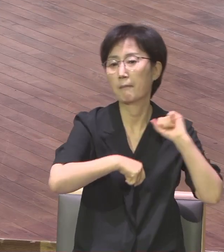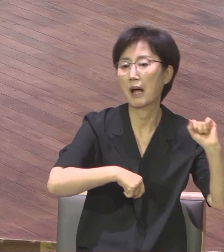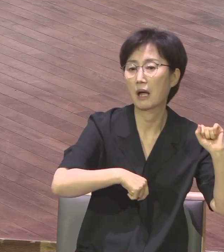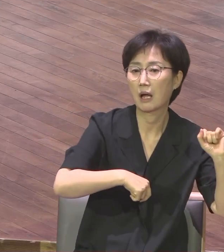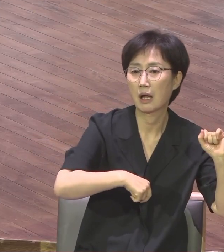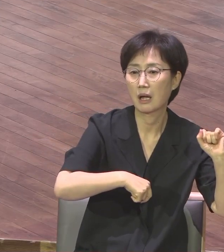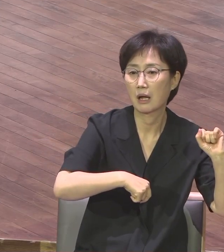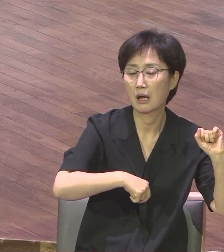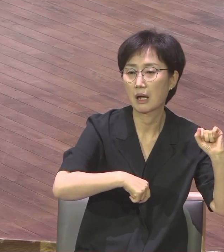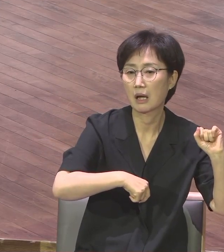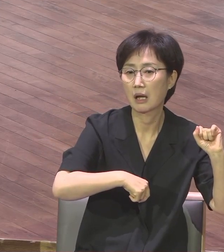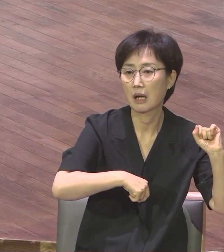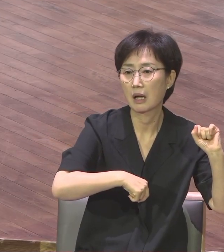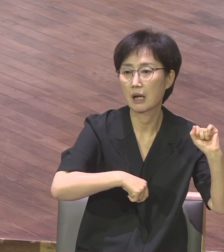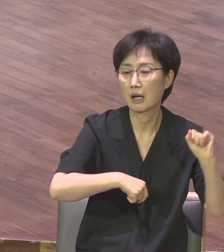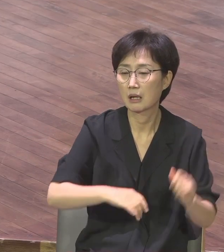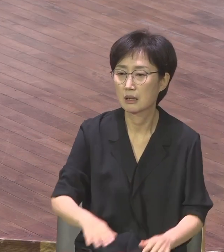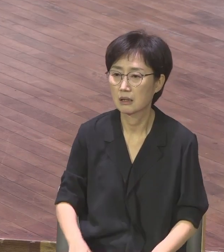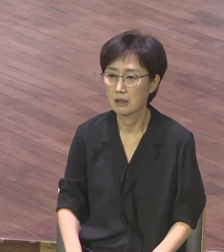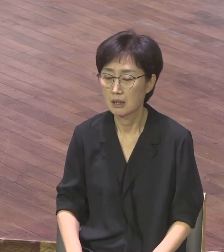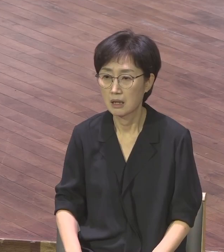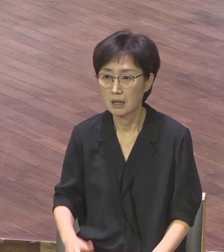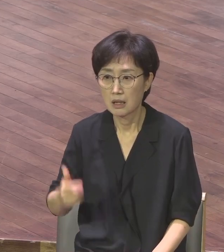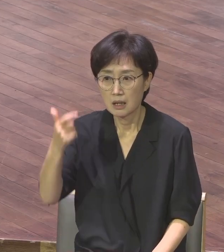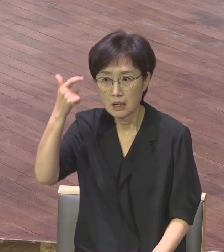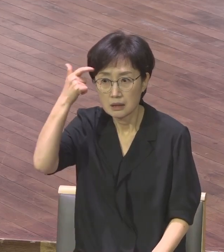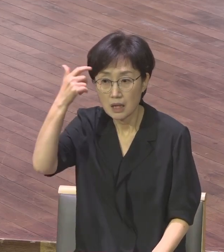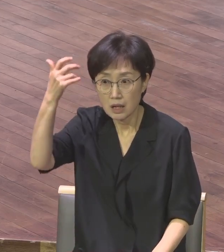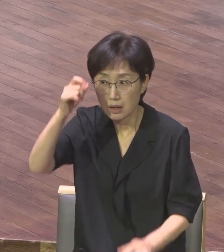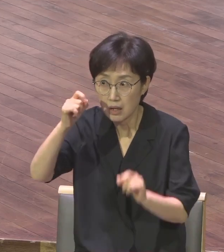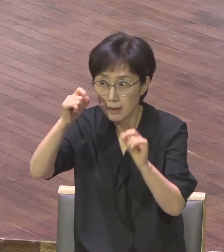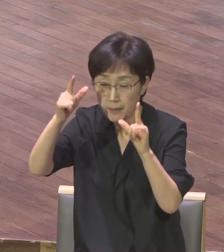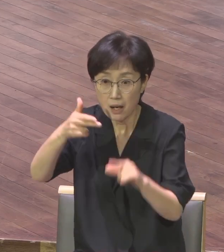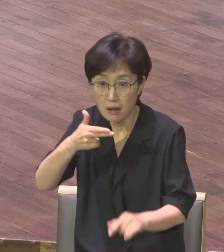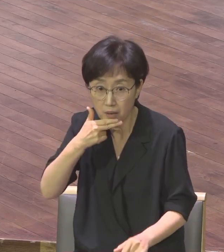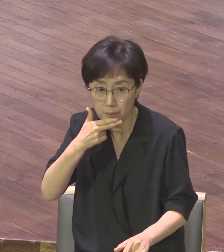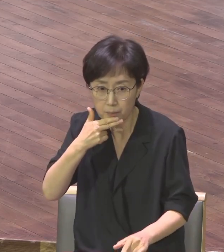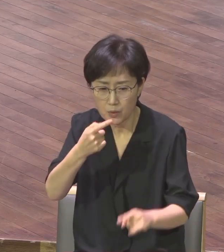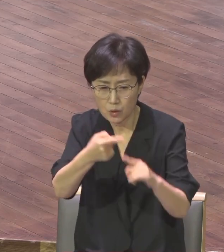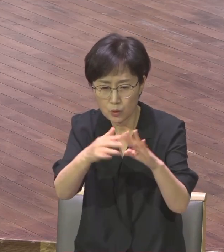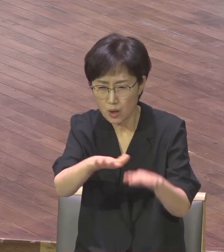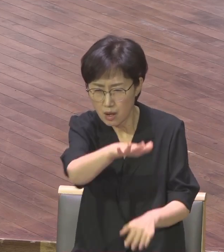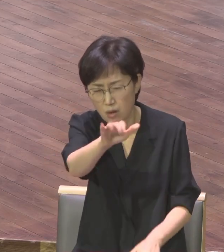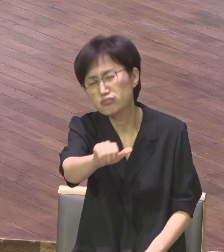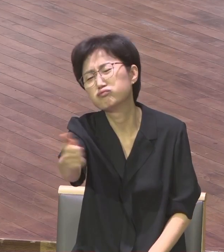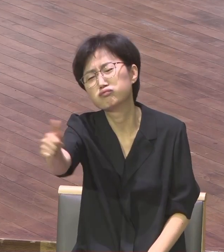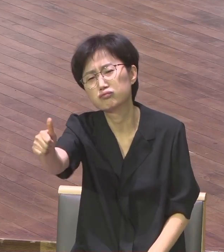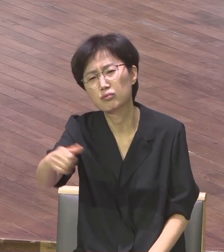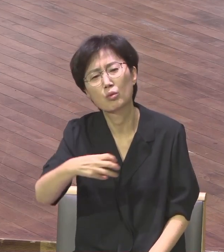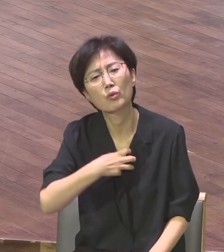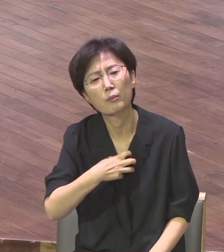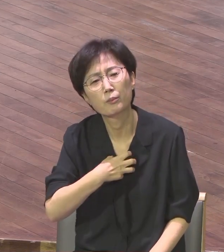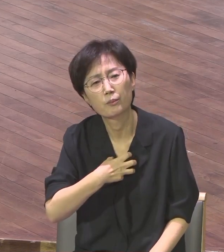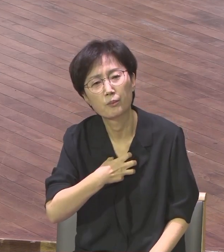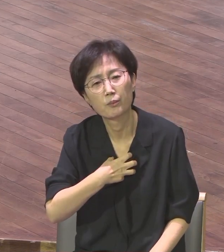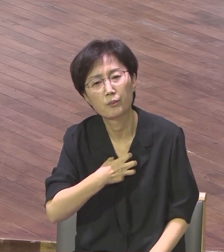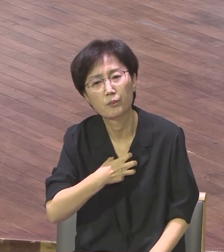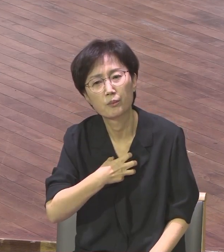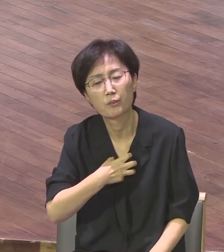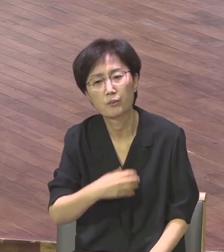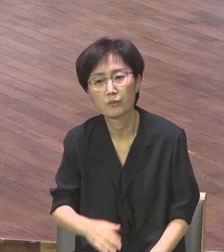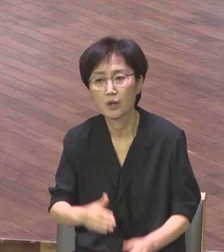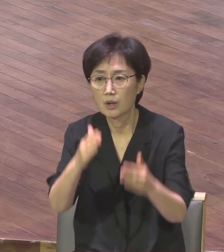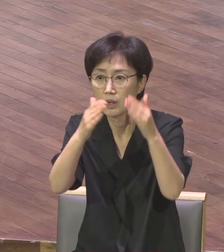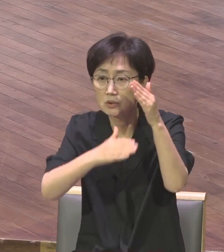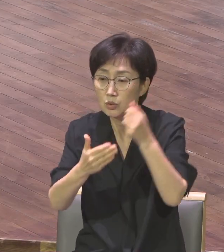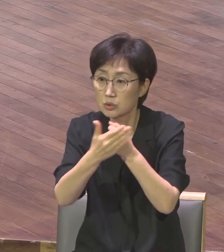일사불란하게 교회가 침체하지 않도록 깨어 있어야 한다. 성도들이 은혜 못